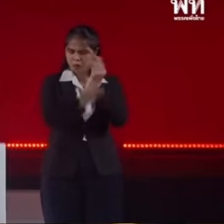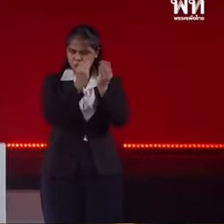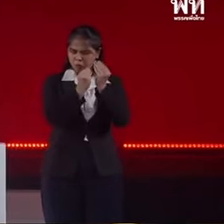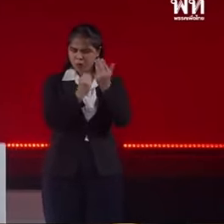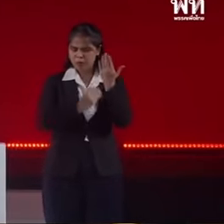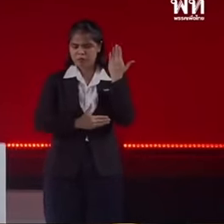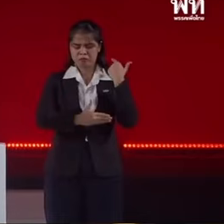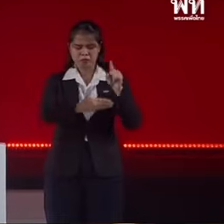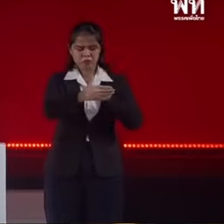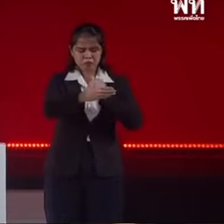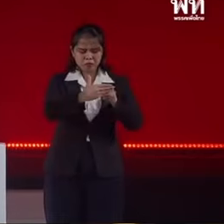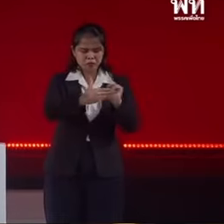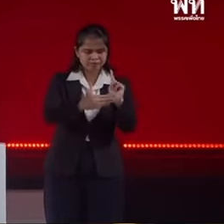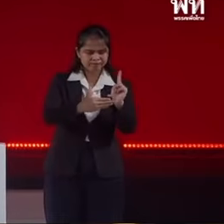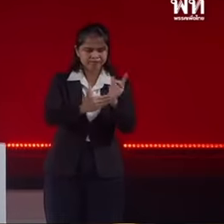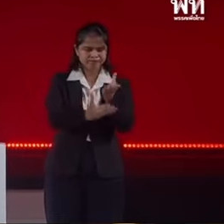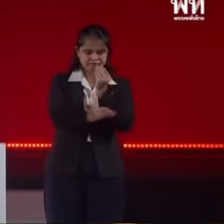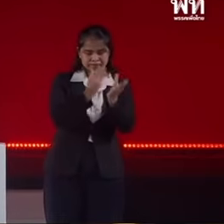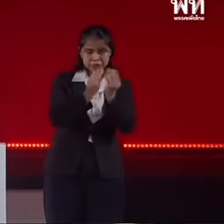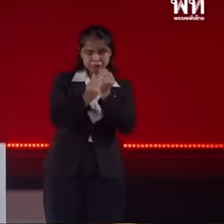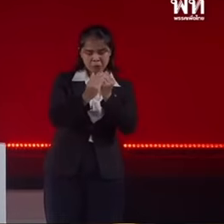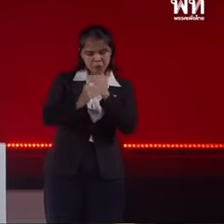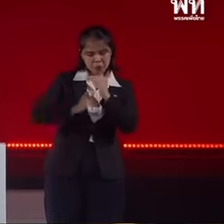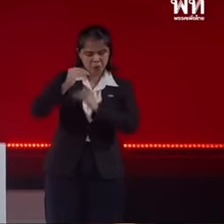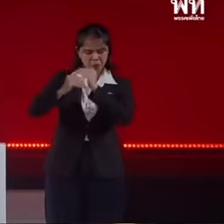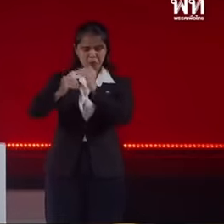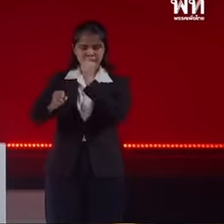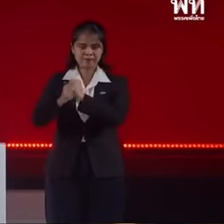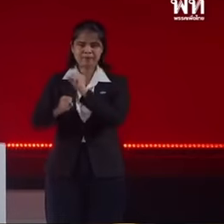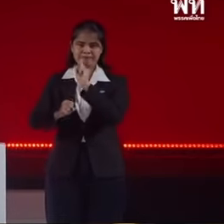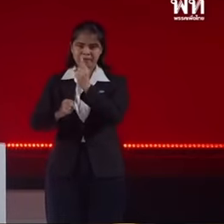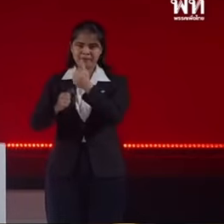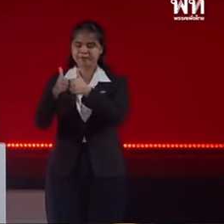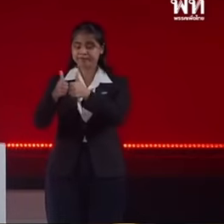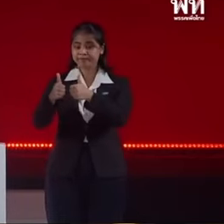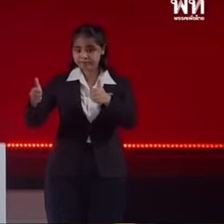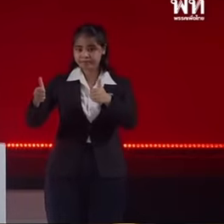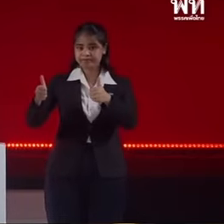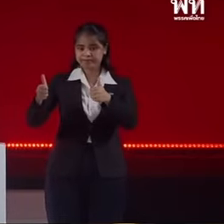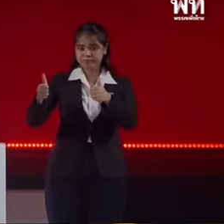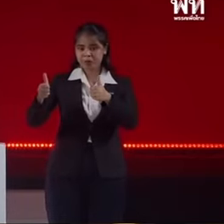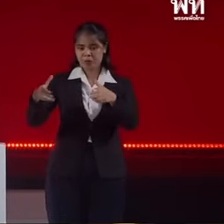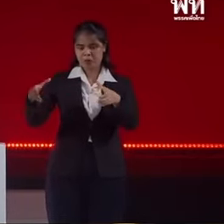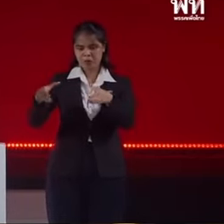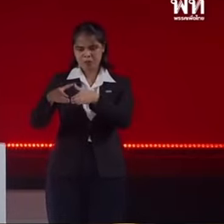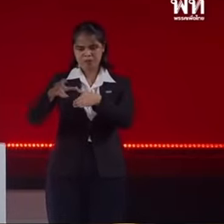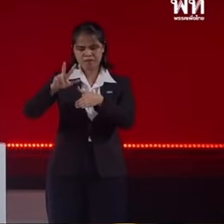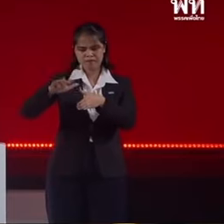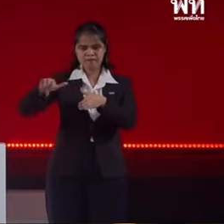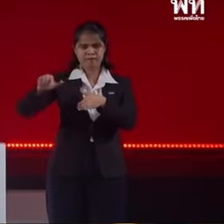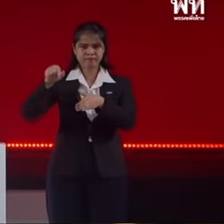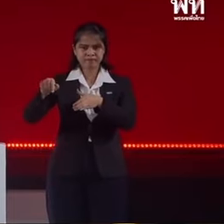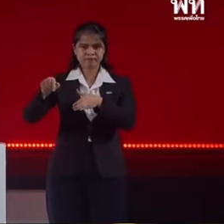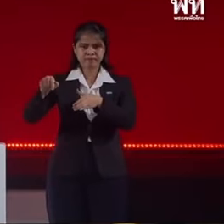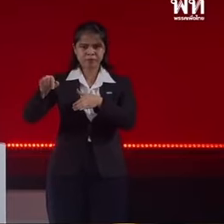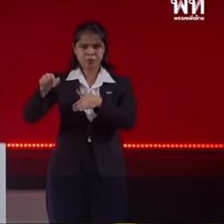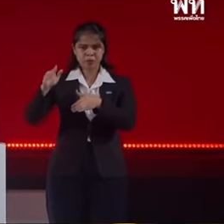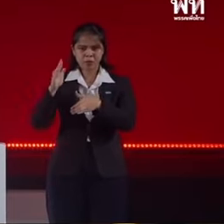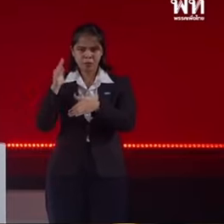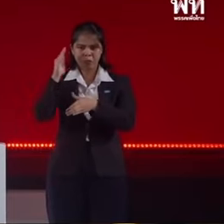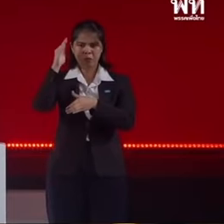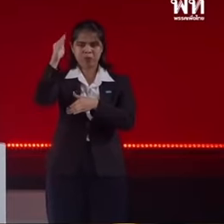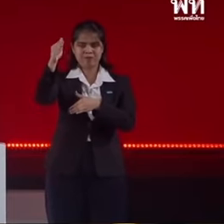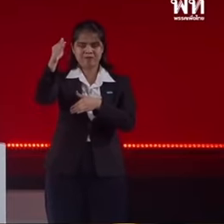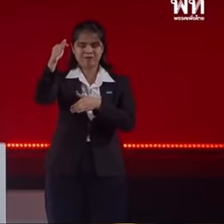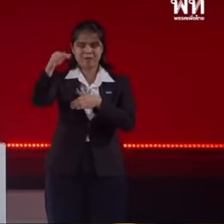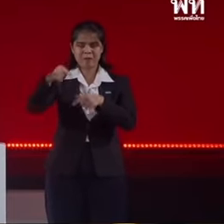เลือกตั้งครั้งที่แล้วเพื่อทำให้ดีขึ้นเพื่อที่จะนำพรรคเพื่อไทยของเราให้กลับไปยืนอยู่